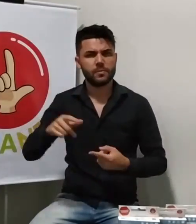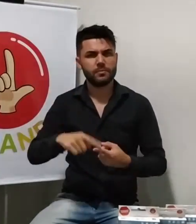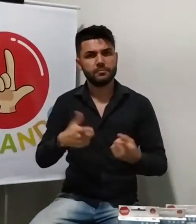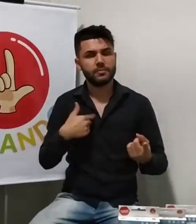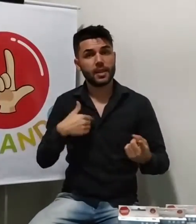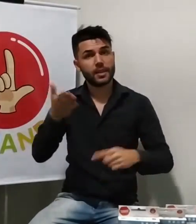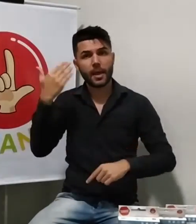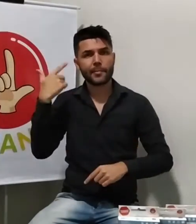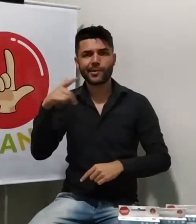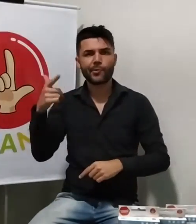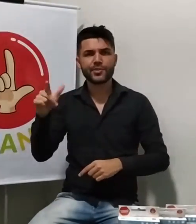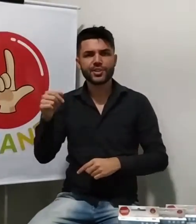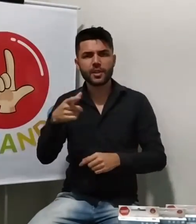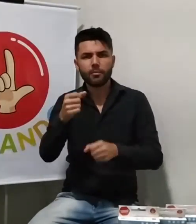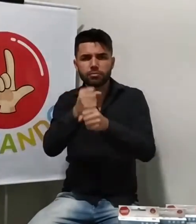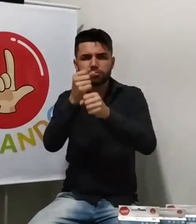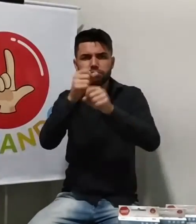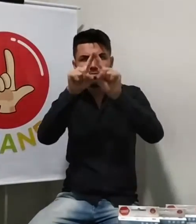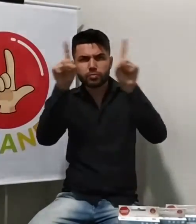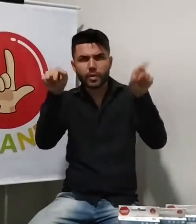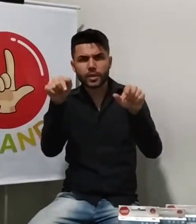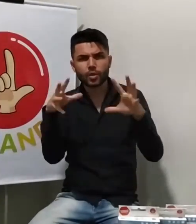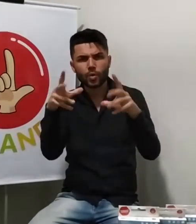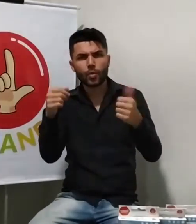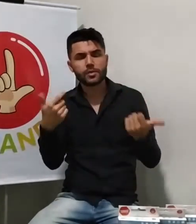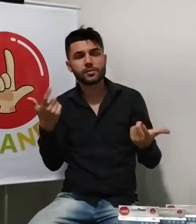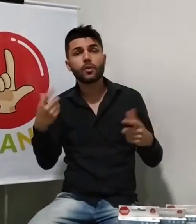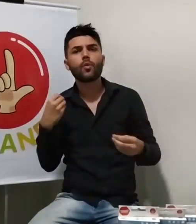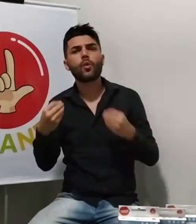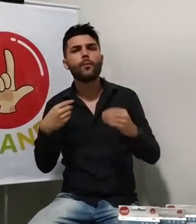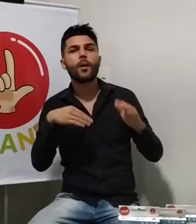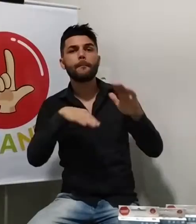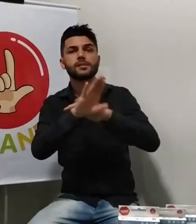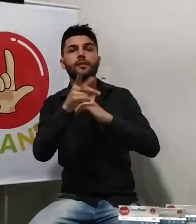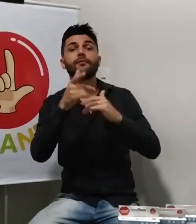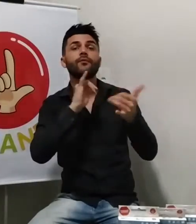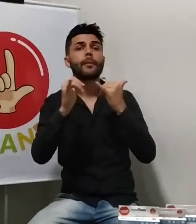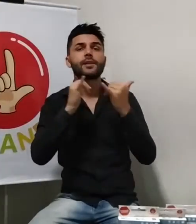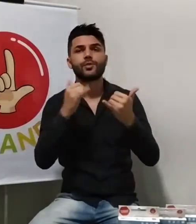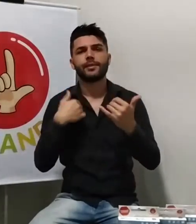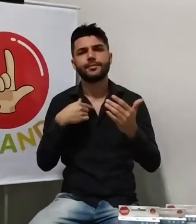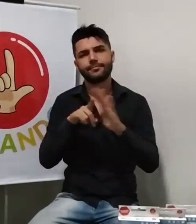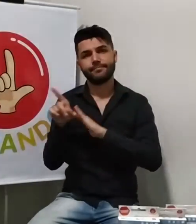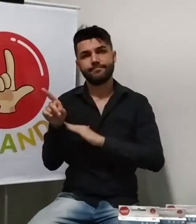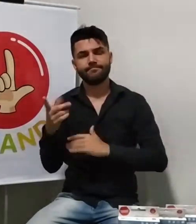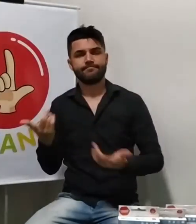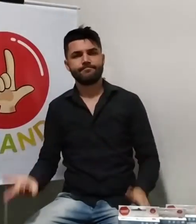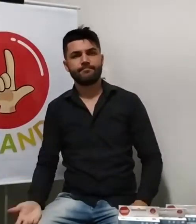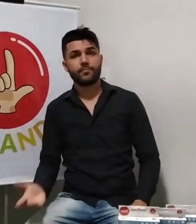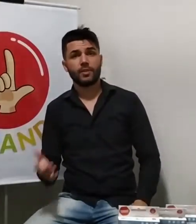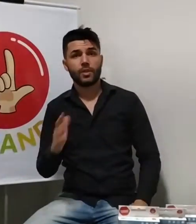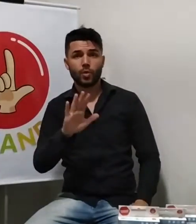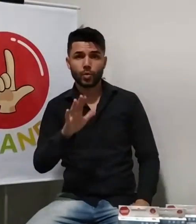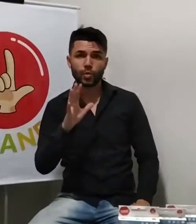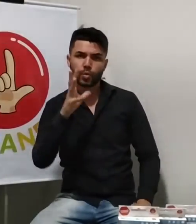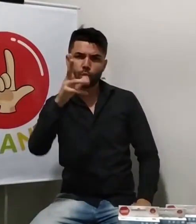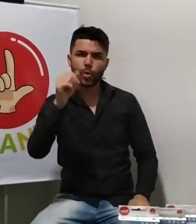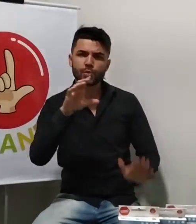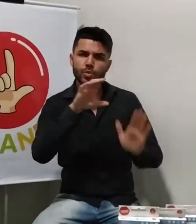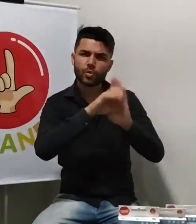que é super referência aí nos Estados Unidos, que é a Hackspace, que é um data center muito grande aí, e que foi o nosso primeiro data center, e depois a gente usou